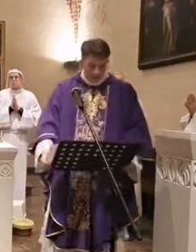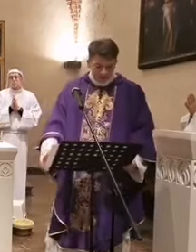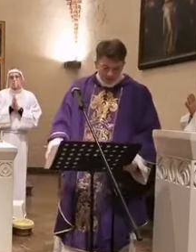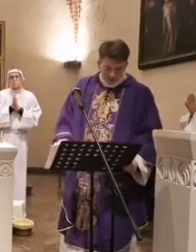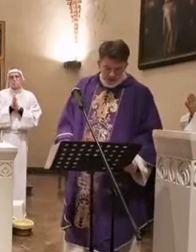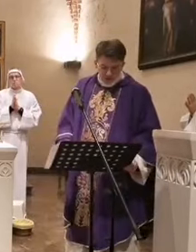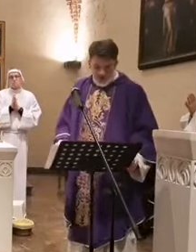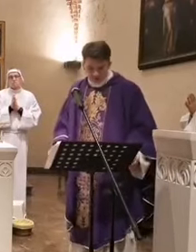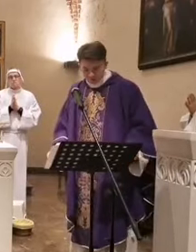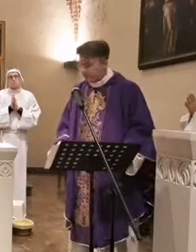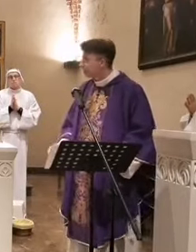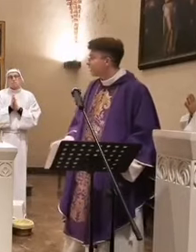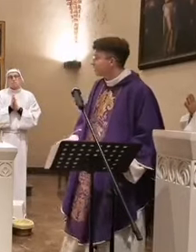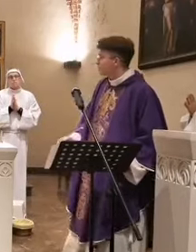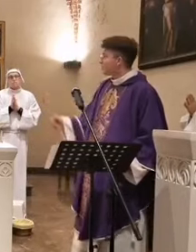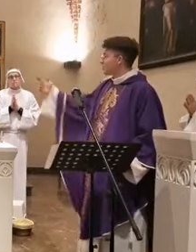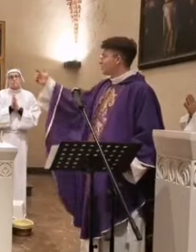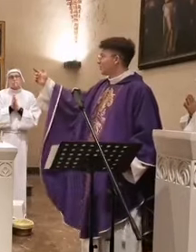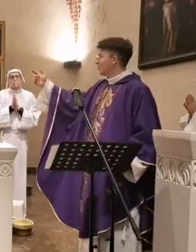Caro padre Gibson,